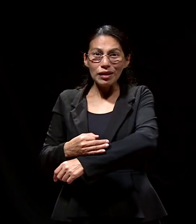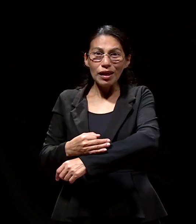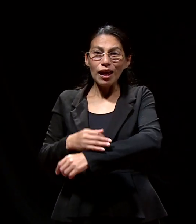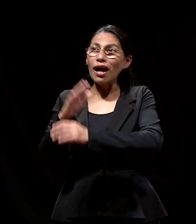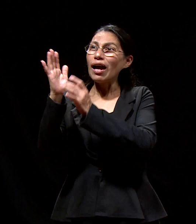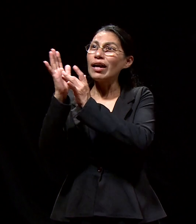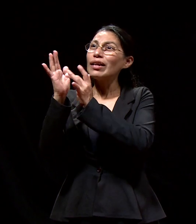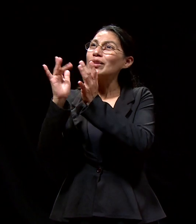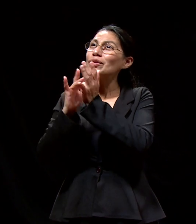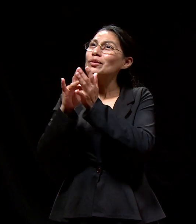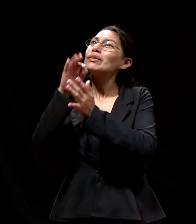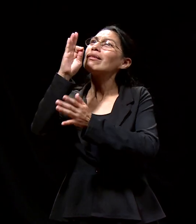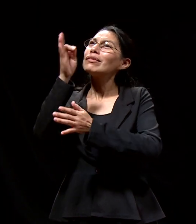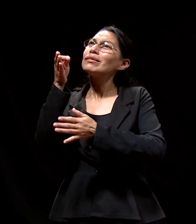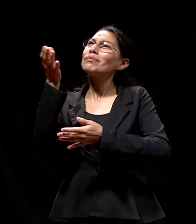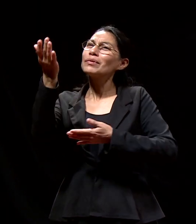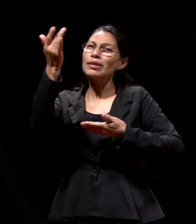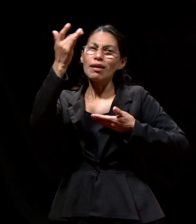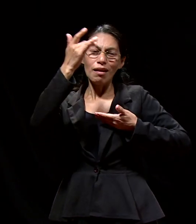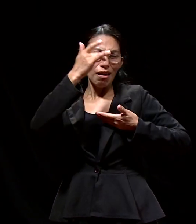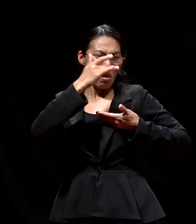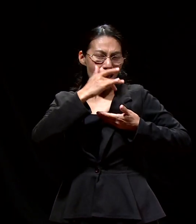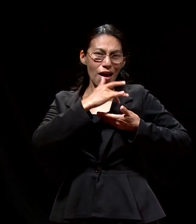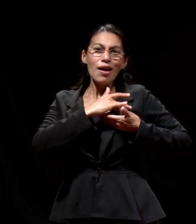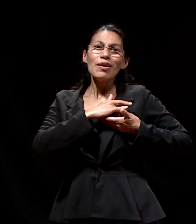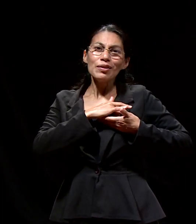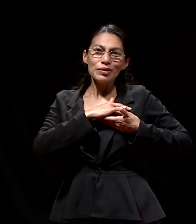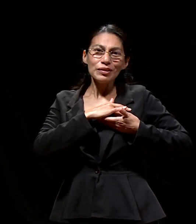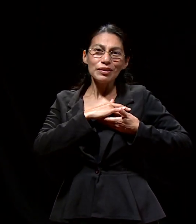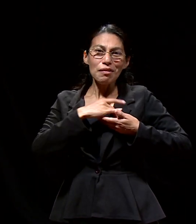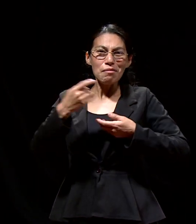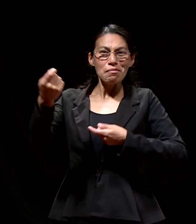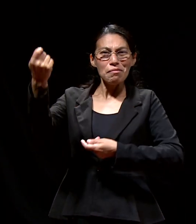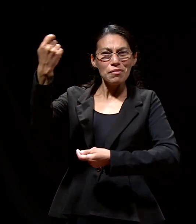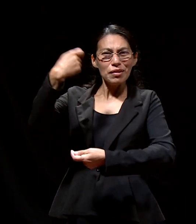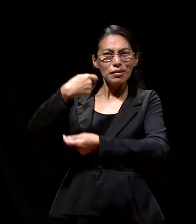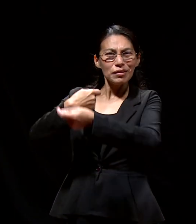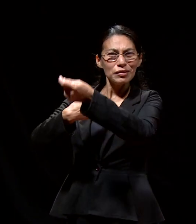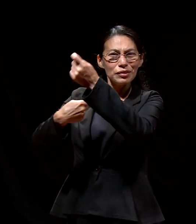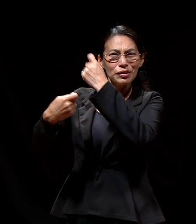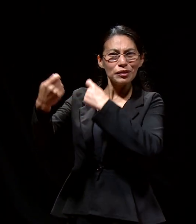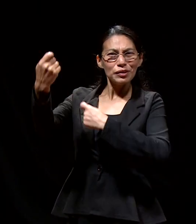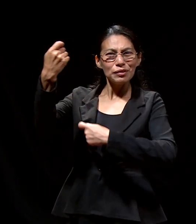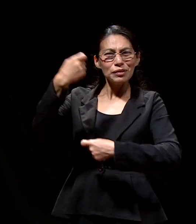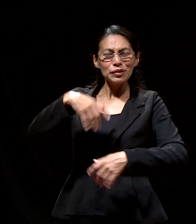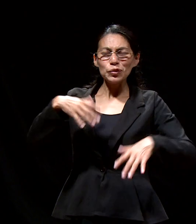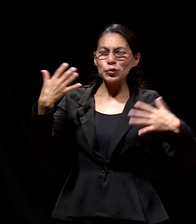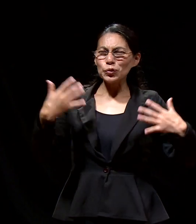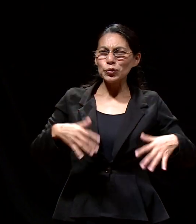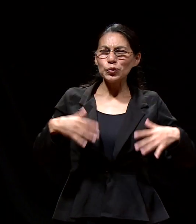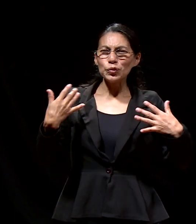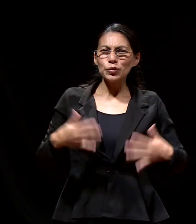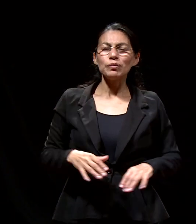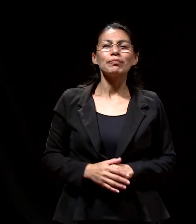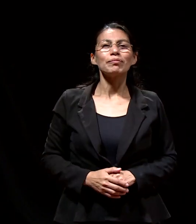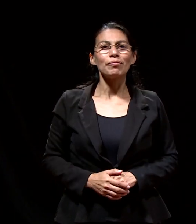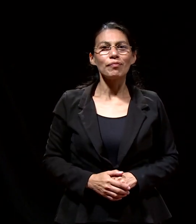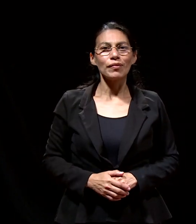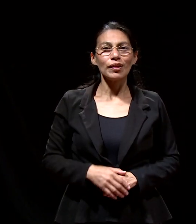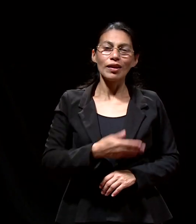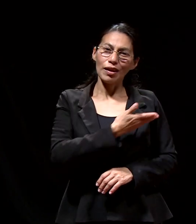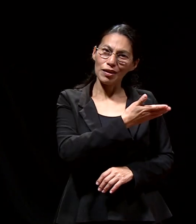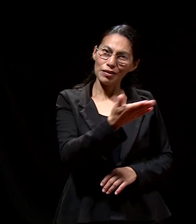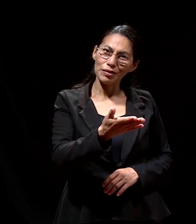para el Hijo de Dios y con el recibieron multitud de bendiciones que nos van a contar porque